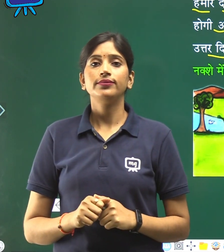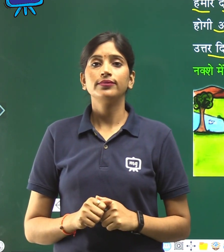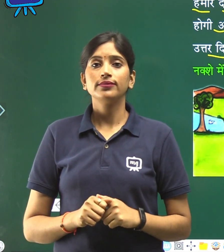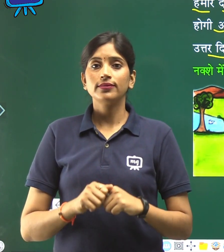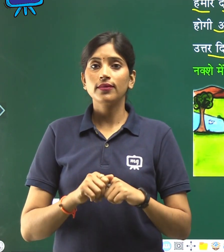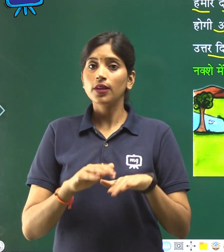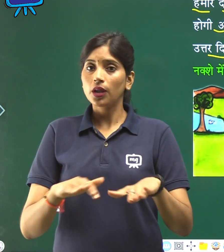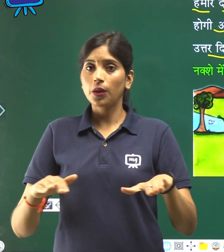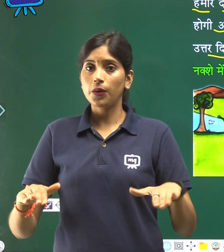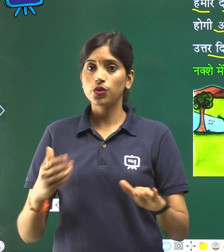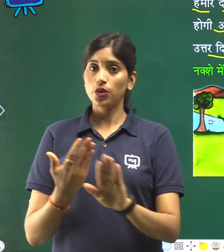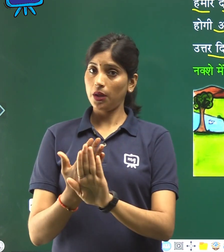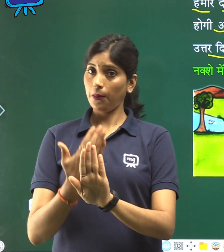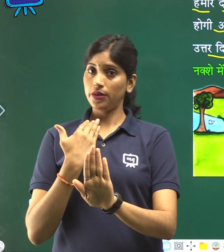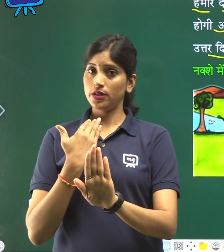बच्चों के पीछे